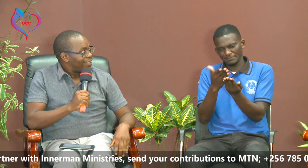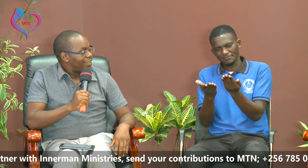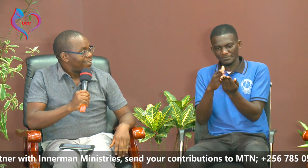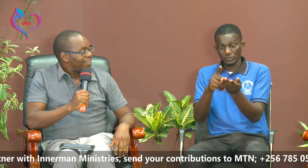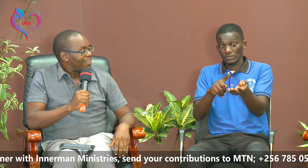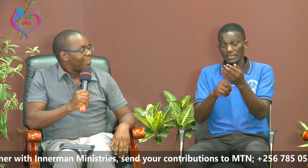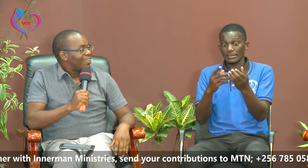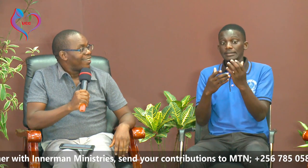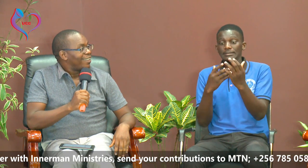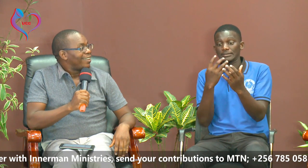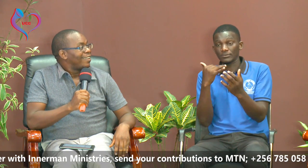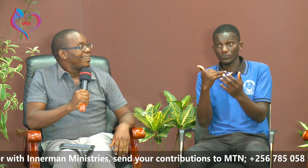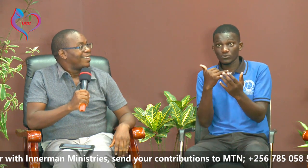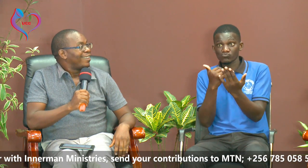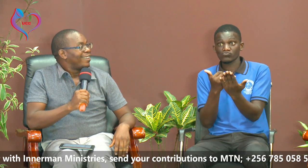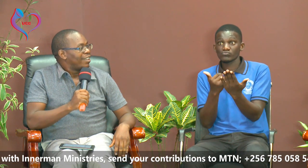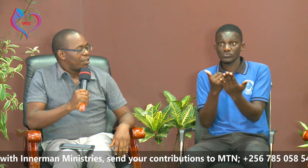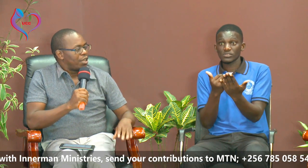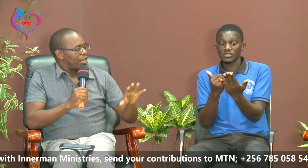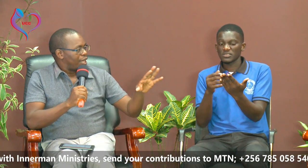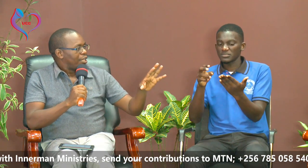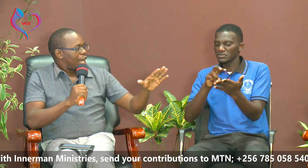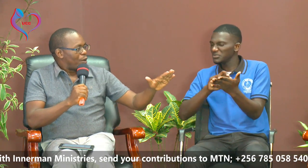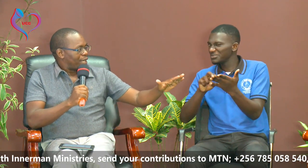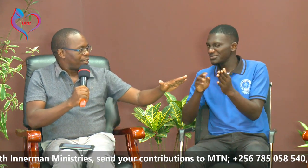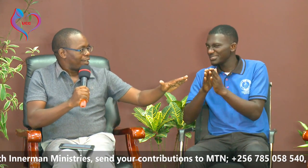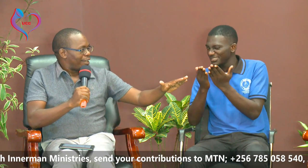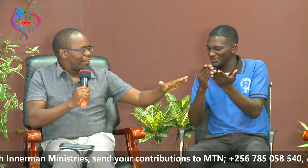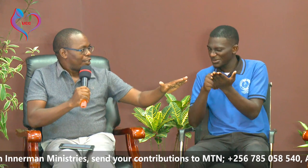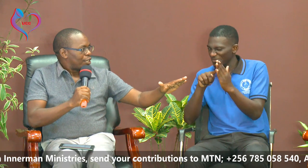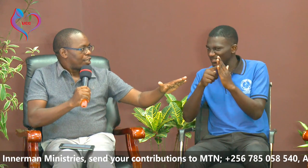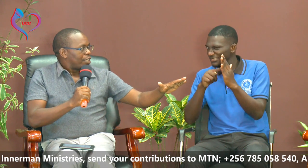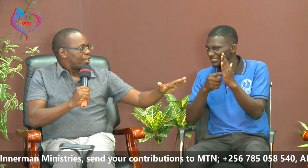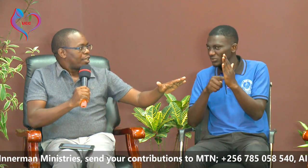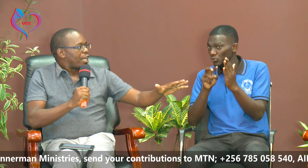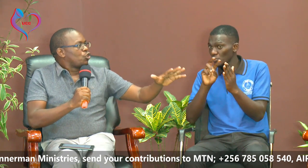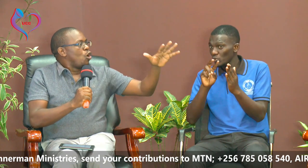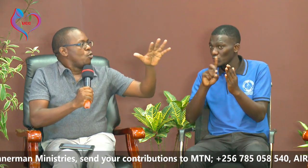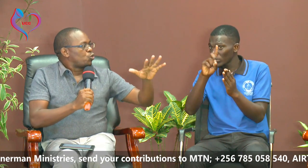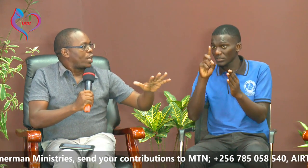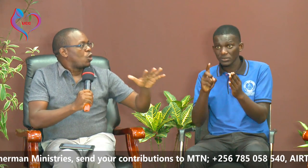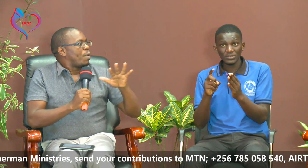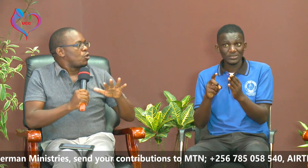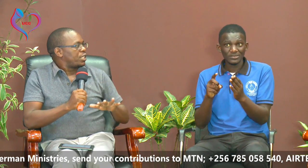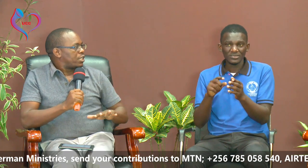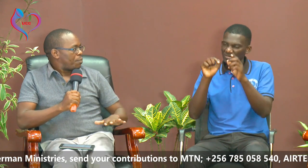ko ne bisingo bwe tulayo nga olemereddwa awe mbalenja gala kati no muntu aliko manyo bajiita